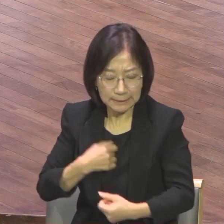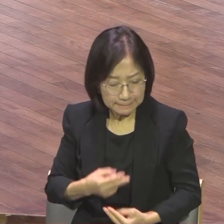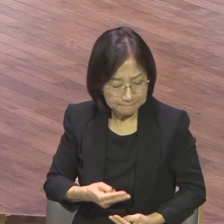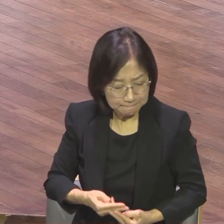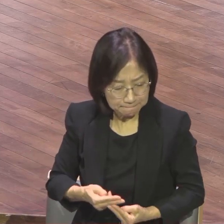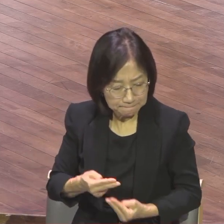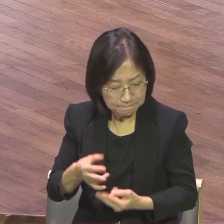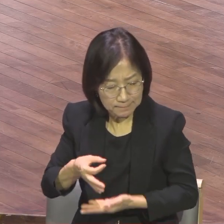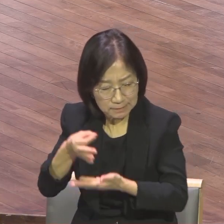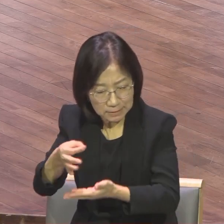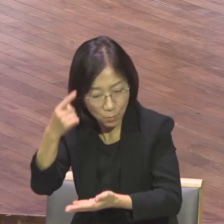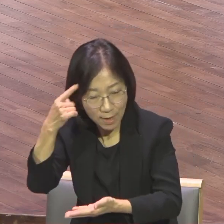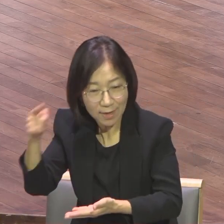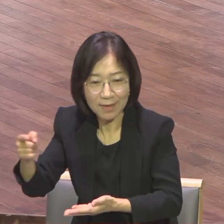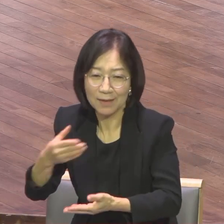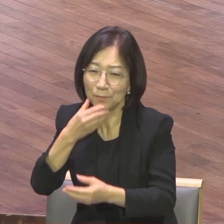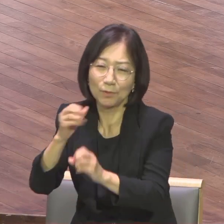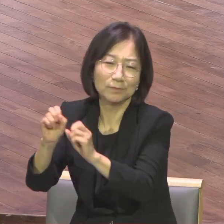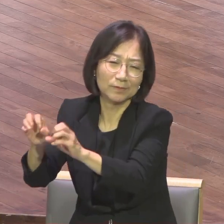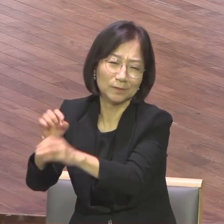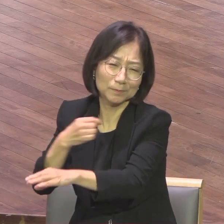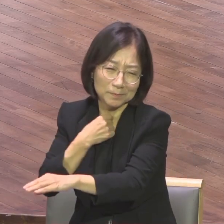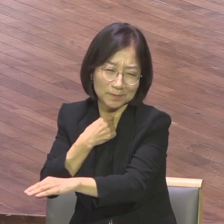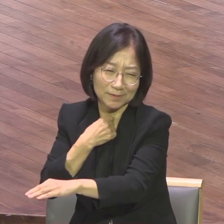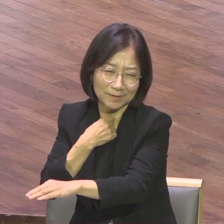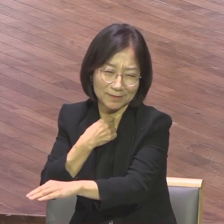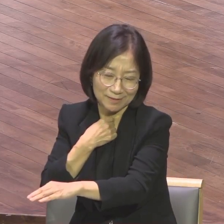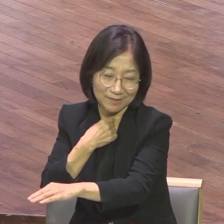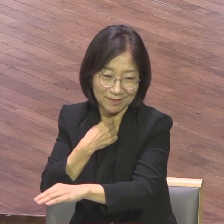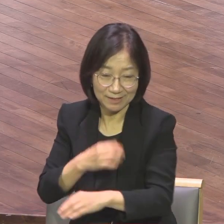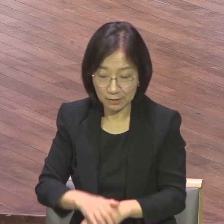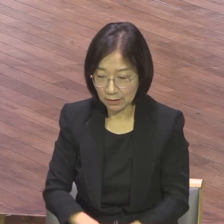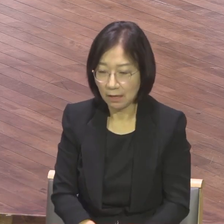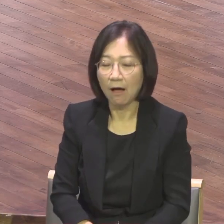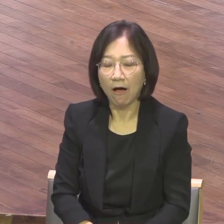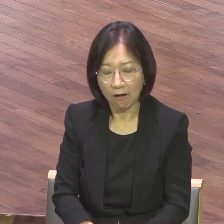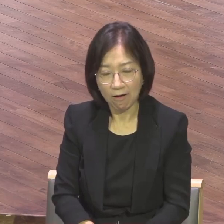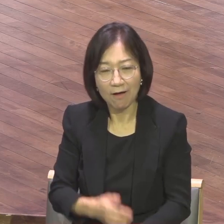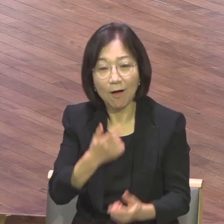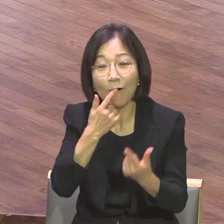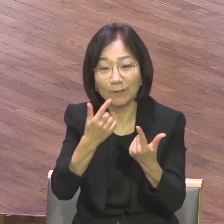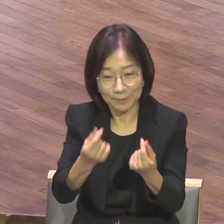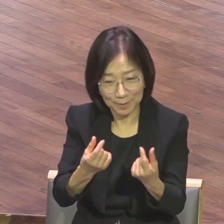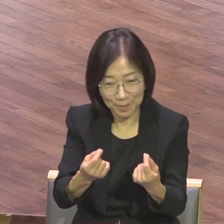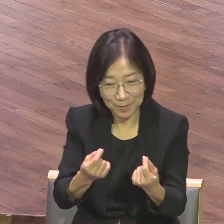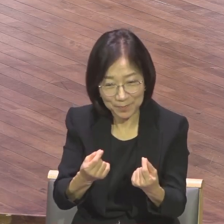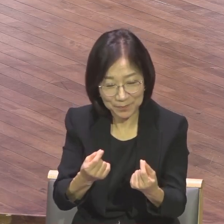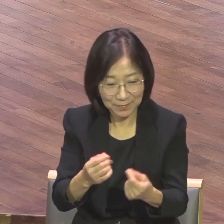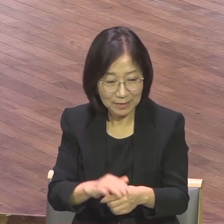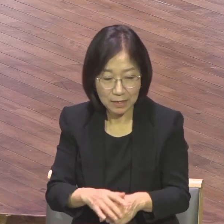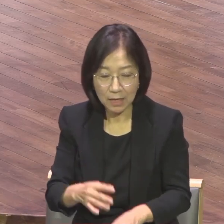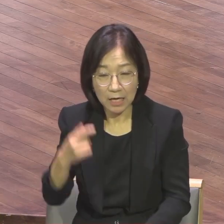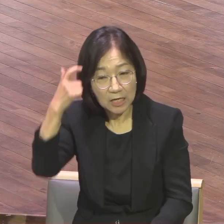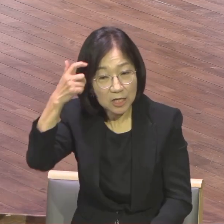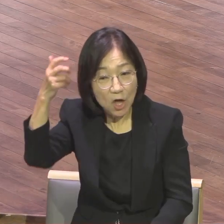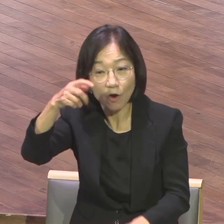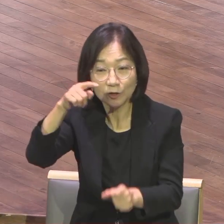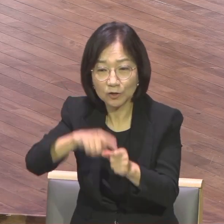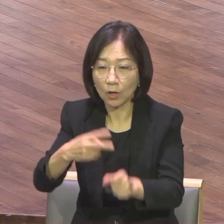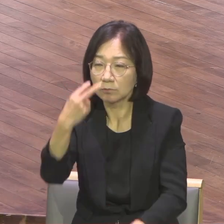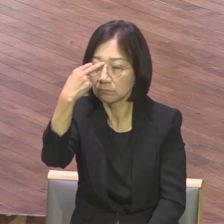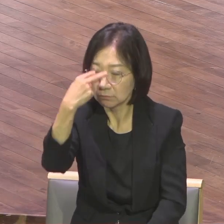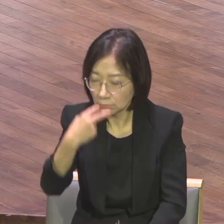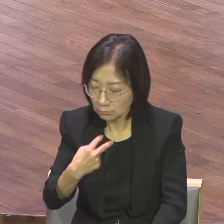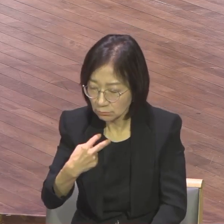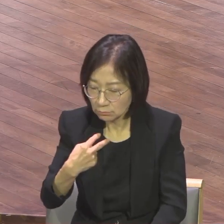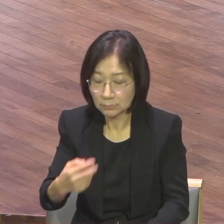성도 여러분, 우리의 중심이 중요합니다. 여러분의 선교 헌신이 영적으로 눈먼 자에게 참빛을 비춰주는